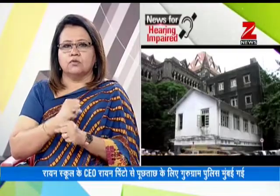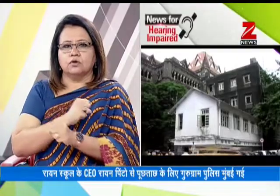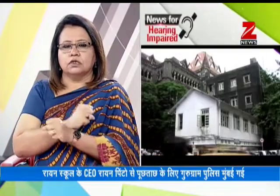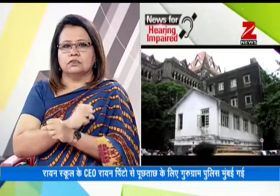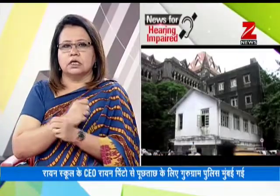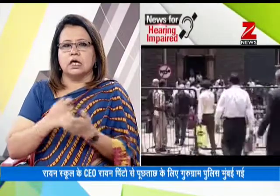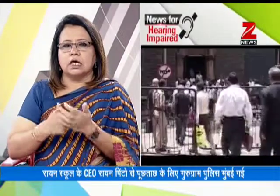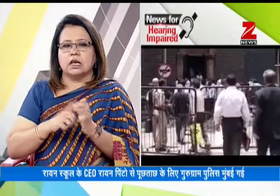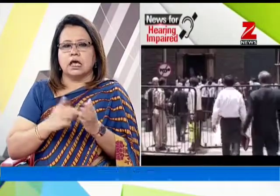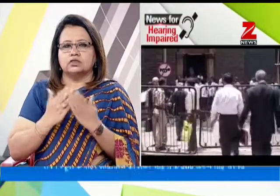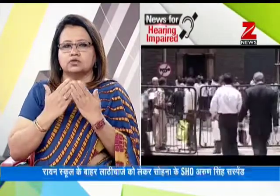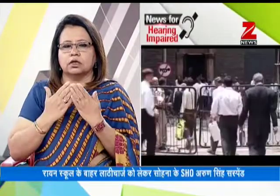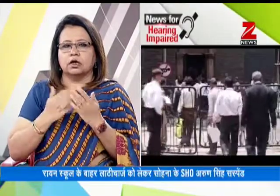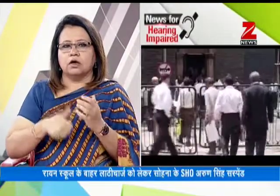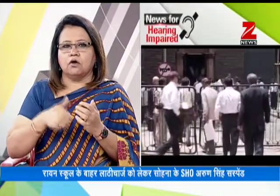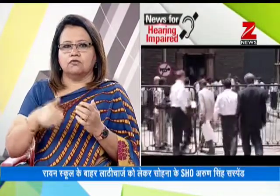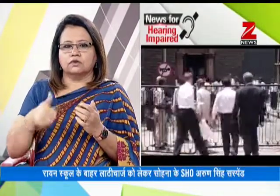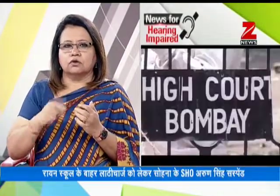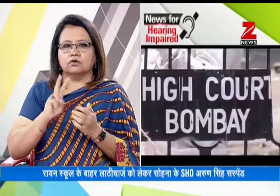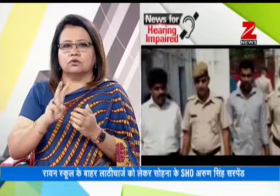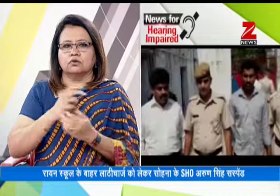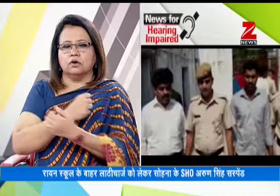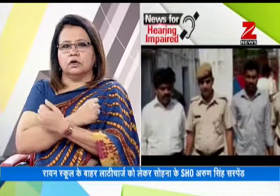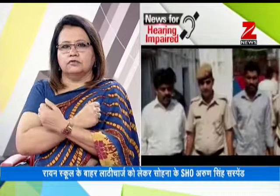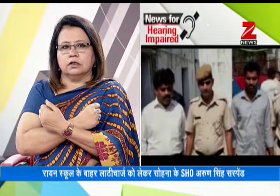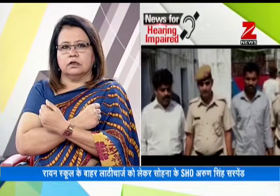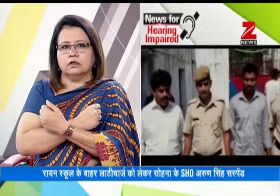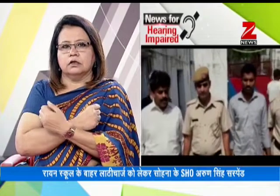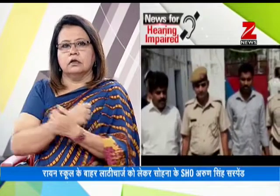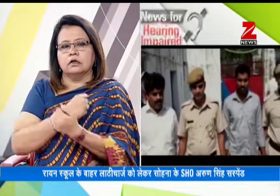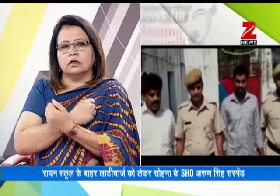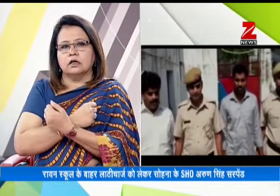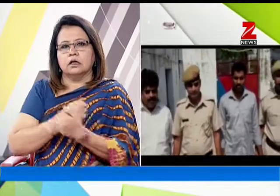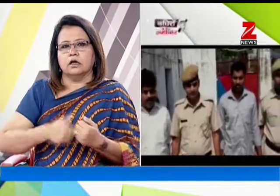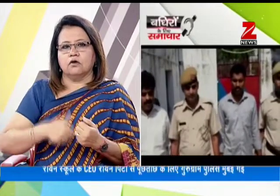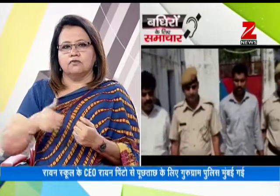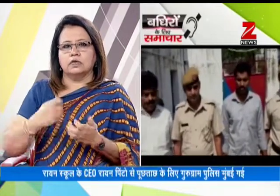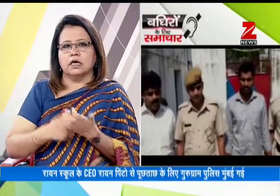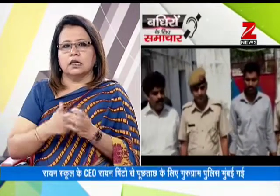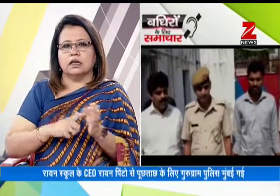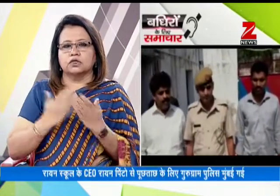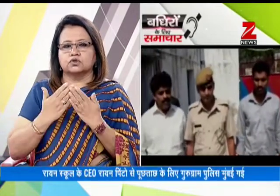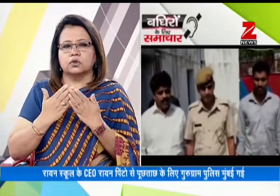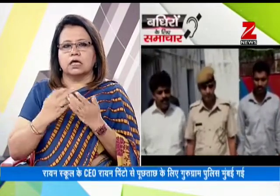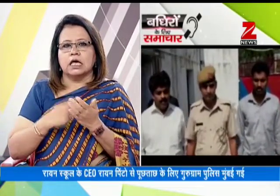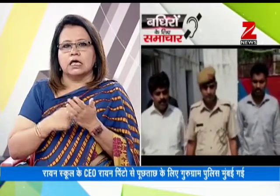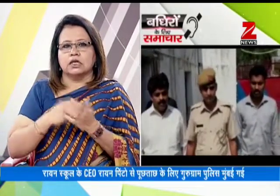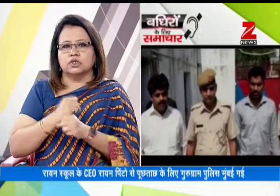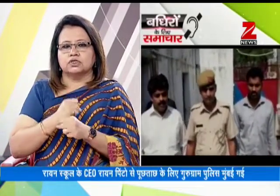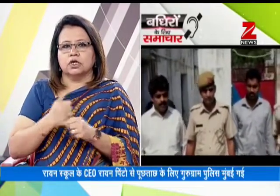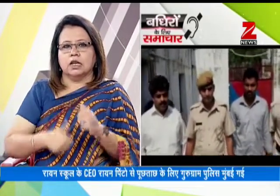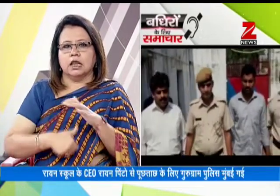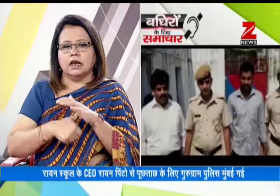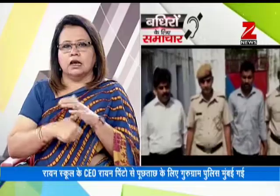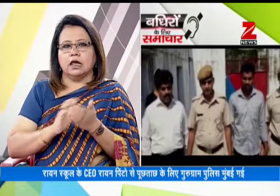ने रायन स्कूल मैनेजमेंट के 2 बड़े अधिकारियों को गिरफ्तार कर लिया है। गिरफ्तार अधिकारियों में रायन स्कूल के रीजनल